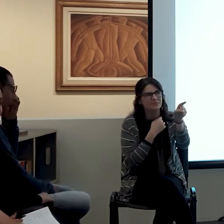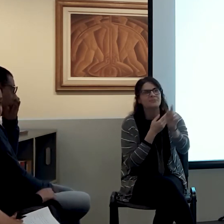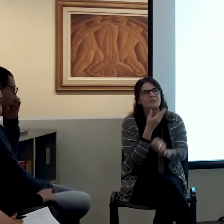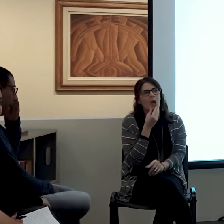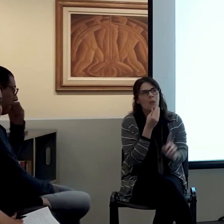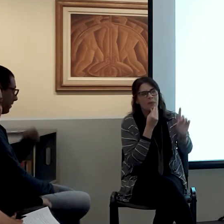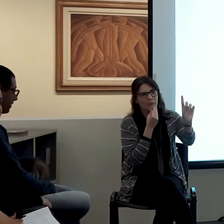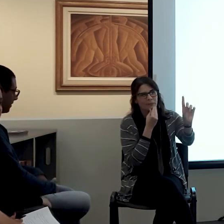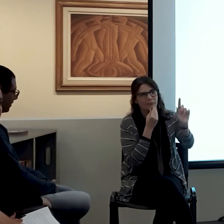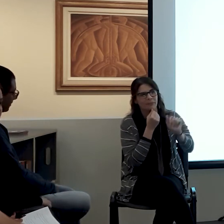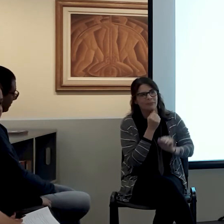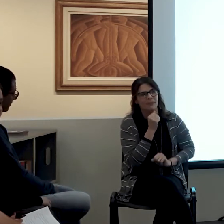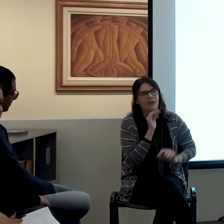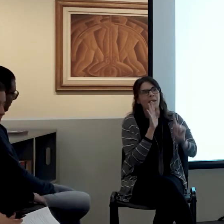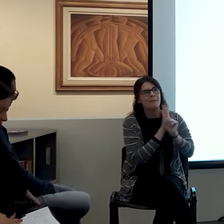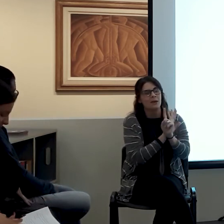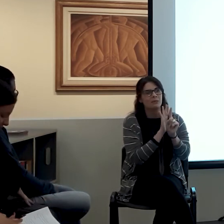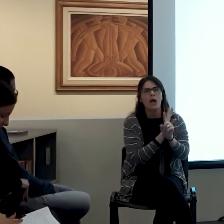Fala.